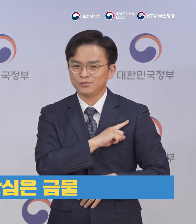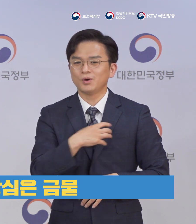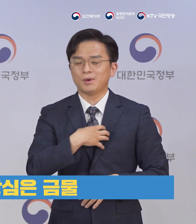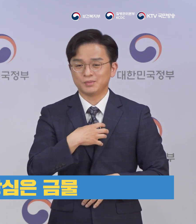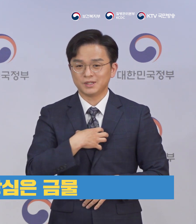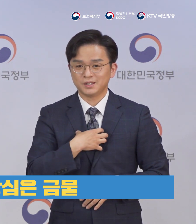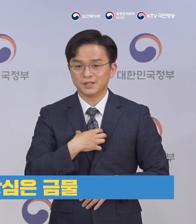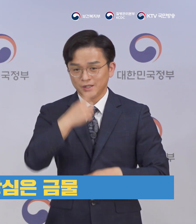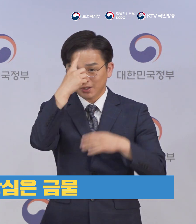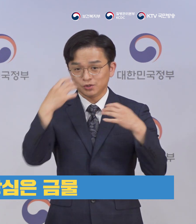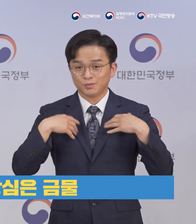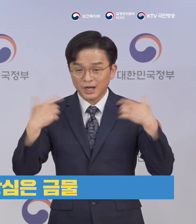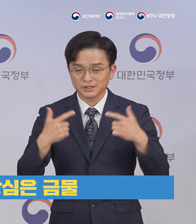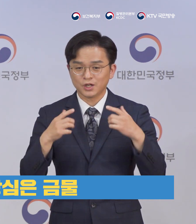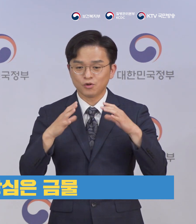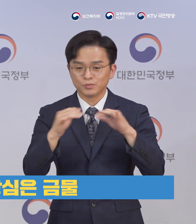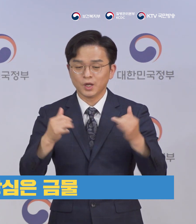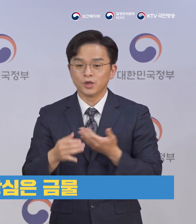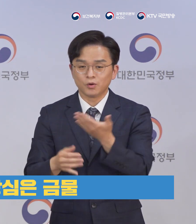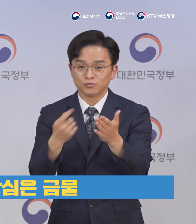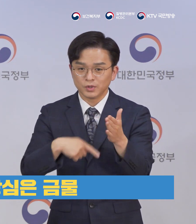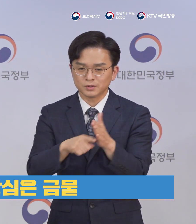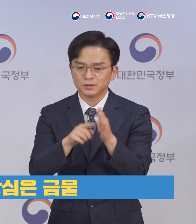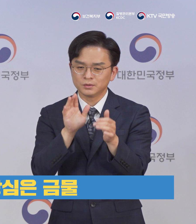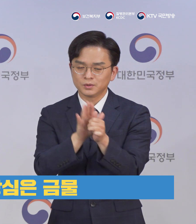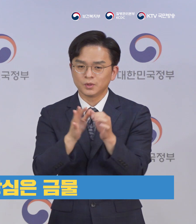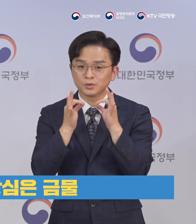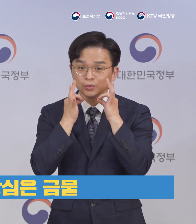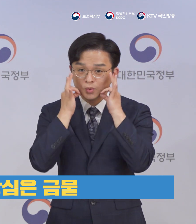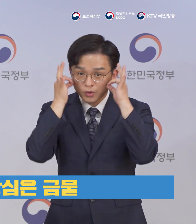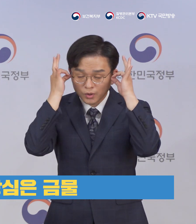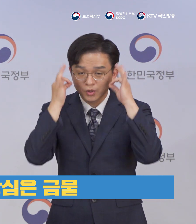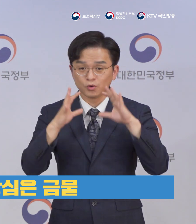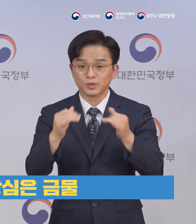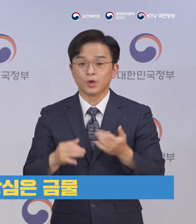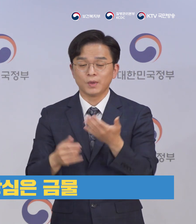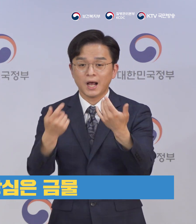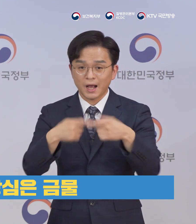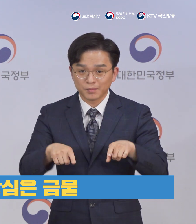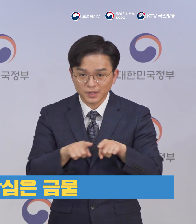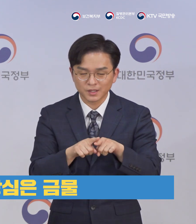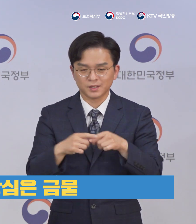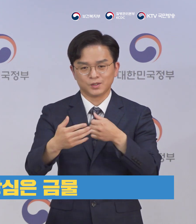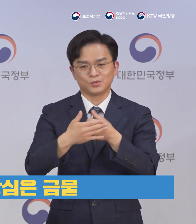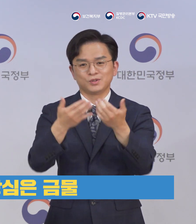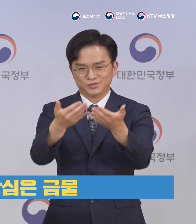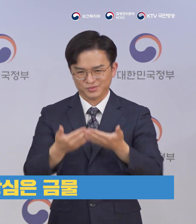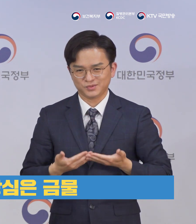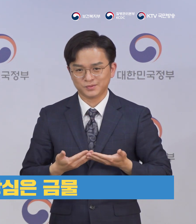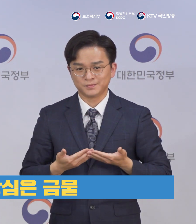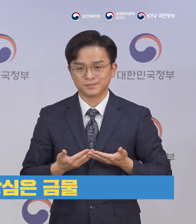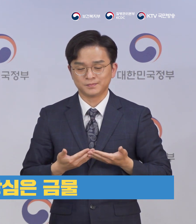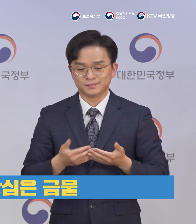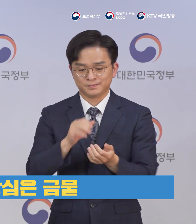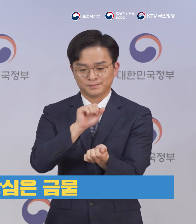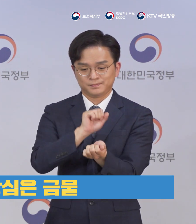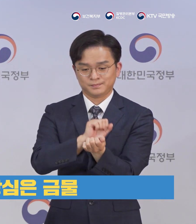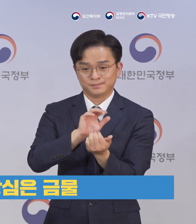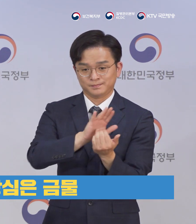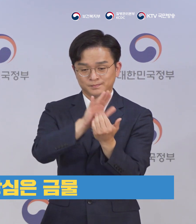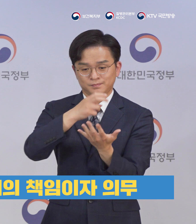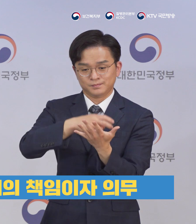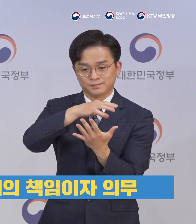건강과 생명을 보호하는 데 전력을 다하겠습니다. 국민 여러분께서도 장기전을 생각하며